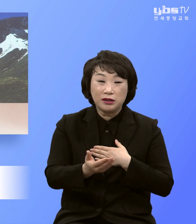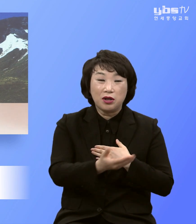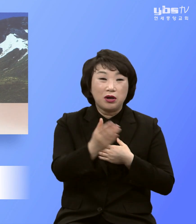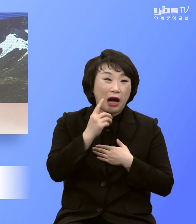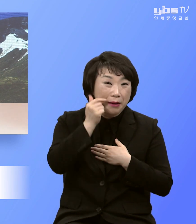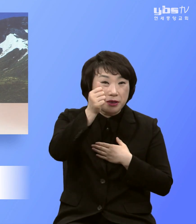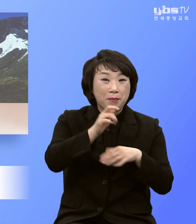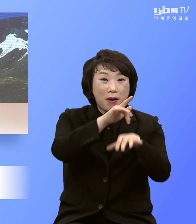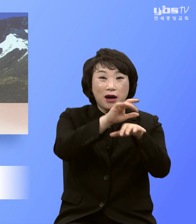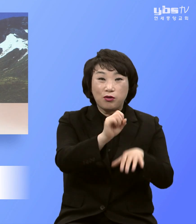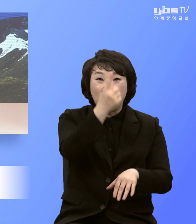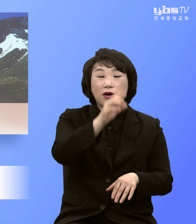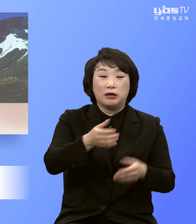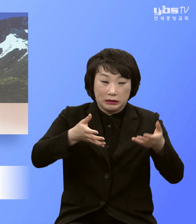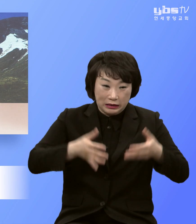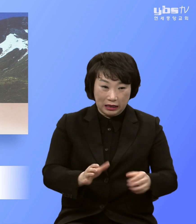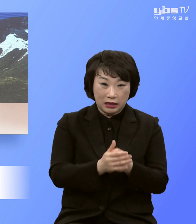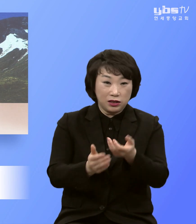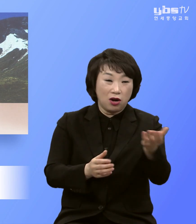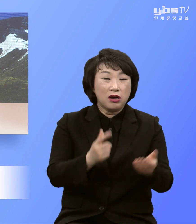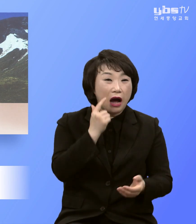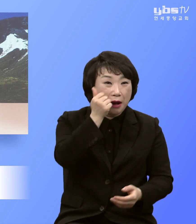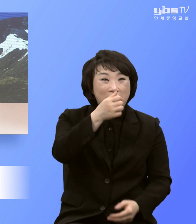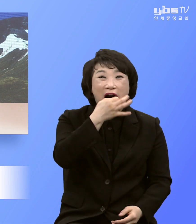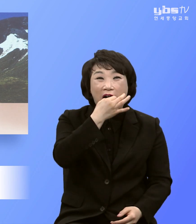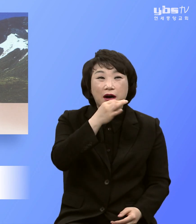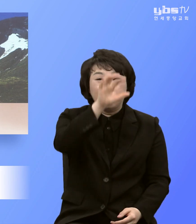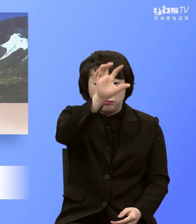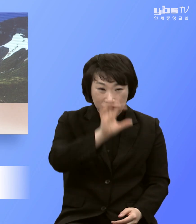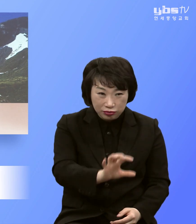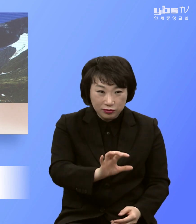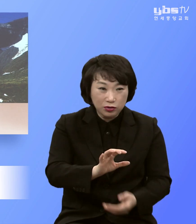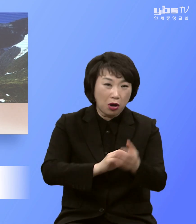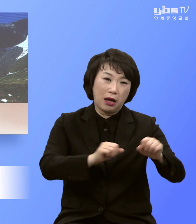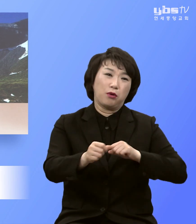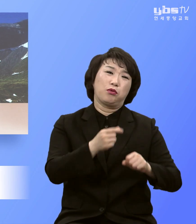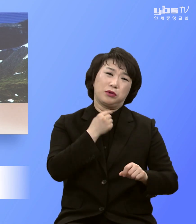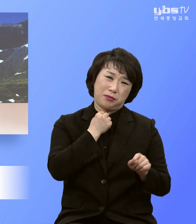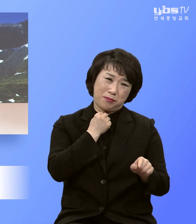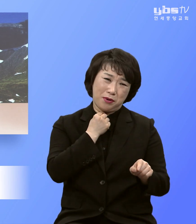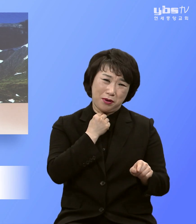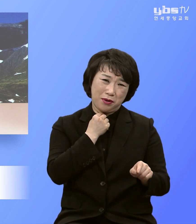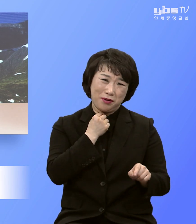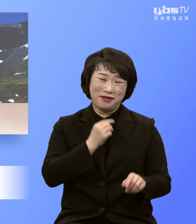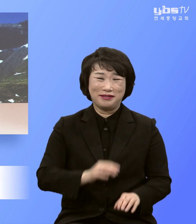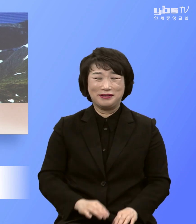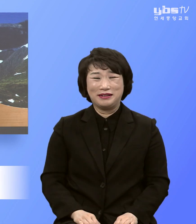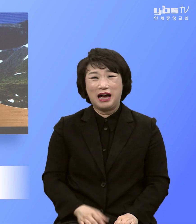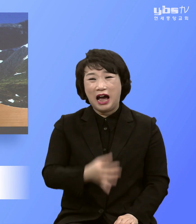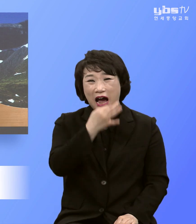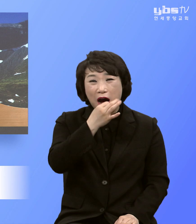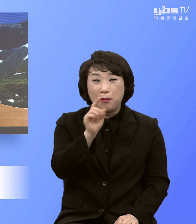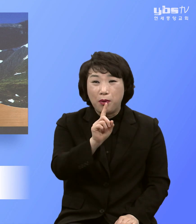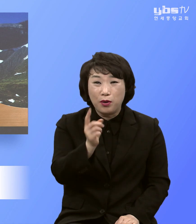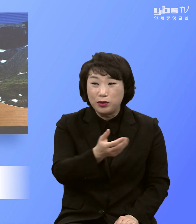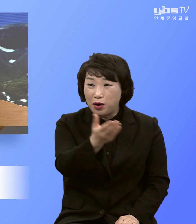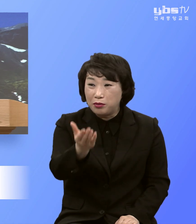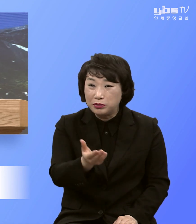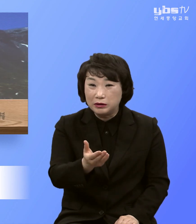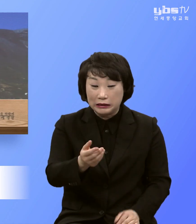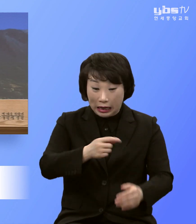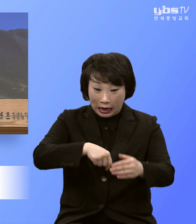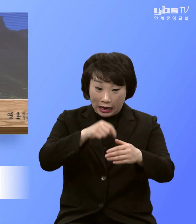애비 마귀에게서 났더니 너희 애비의 욕심을 너희도 행하고자 하는도다. 욕심이 뭐냐?